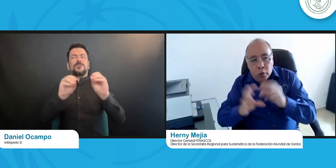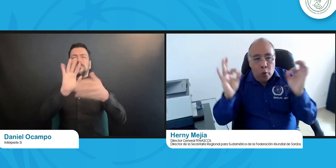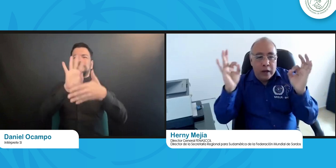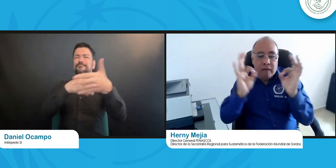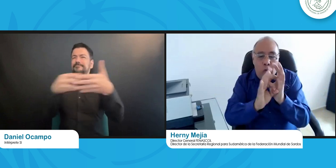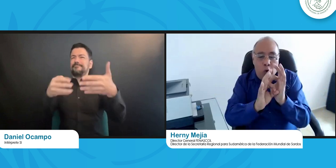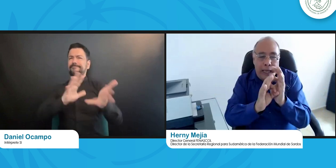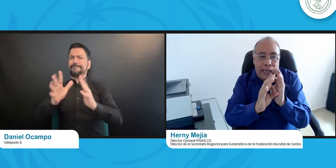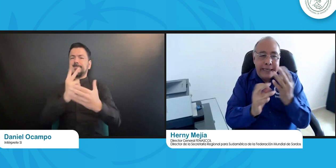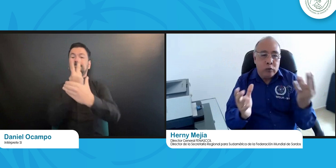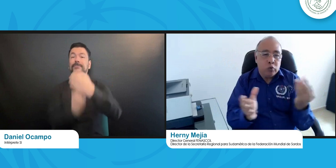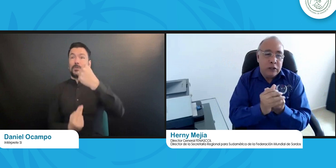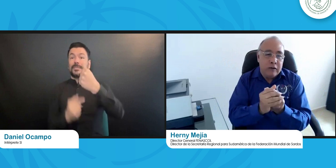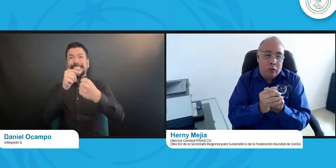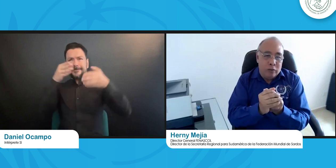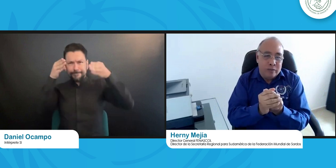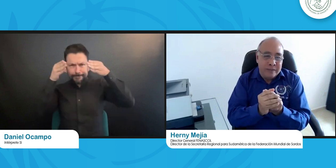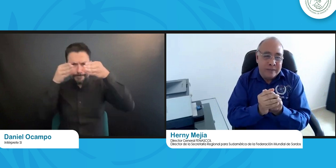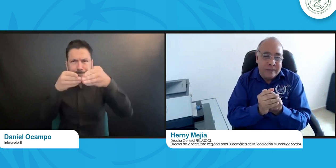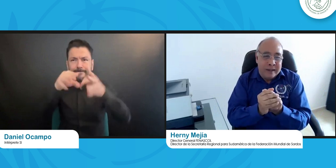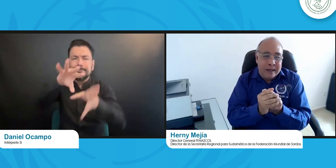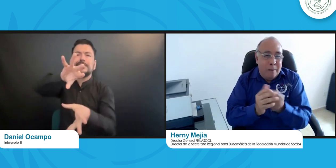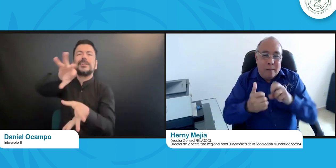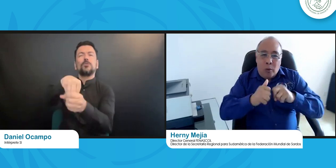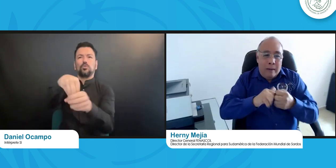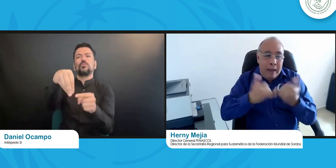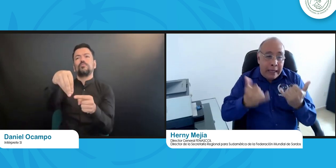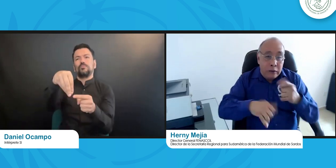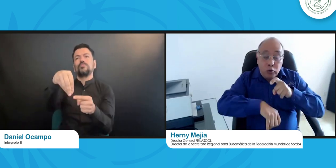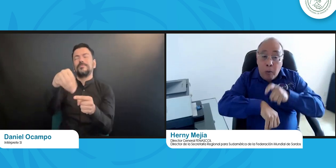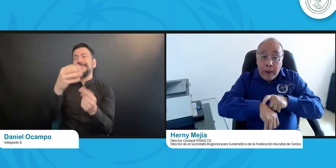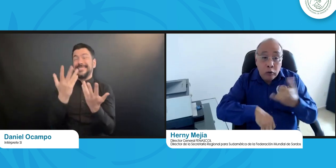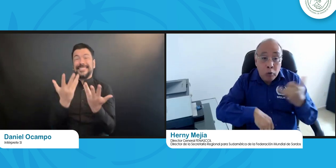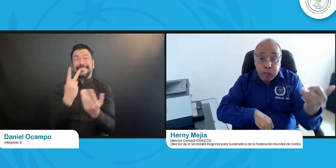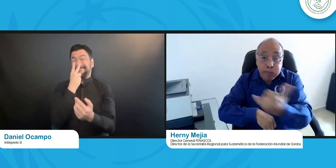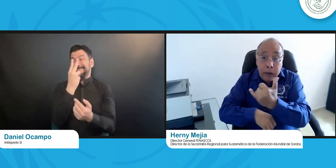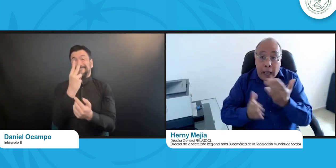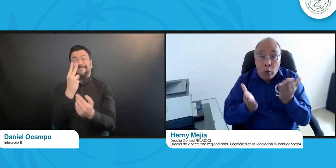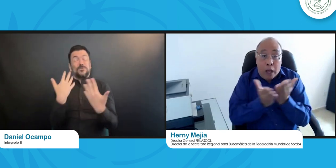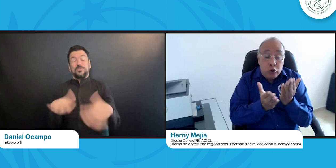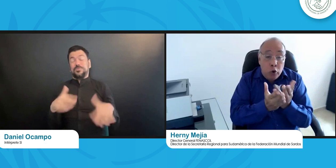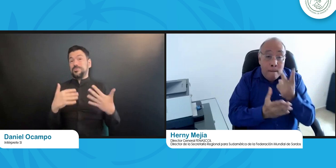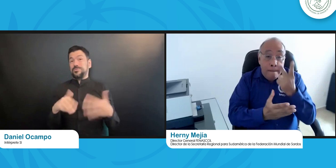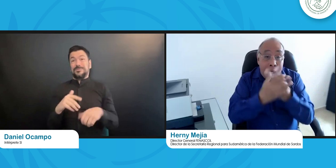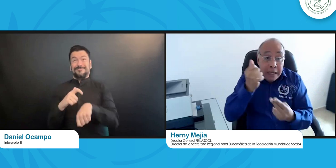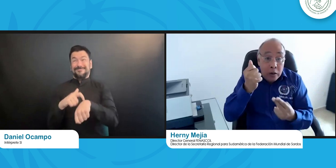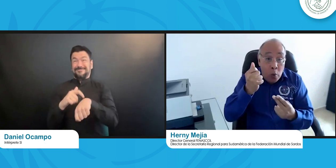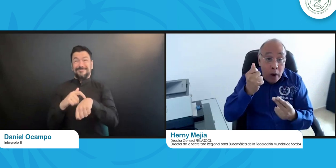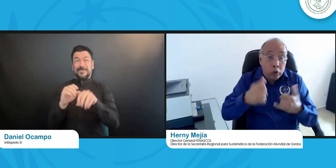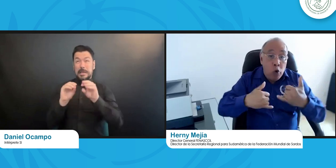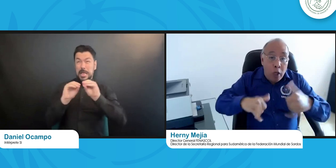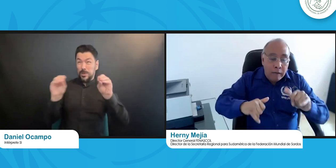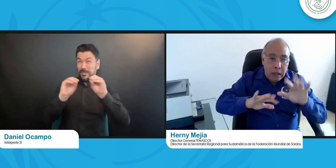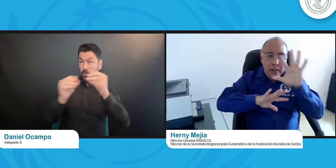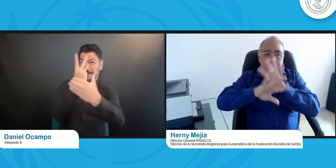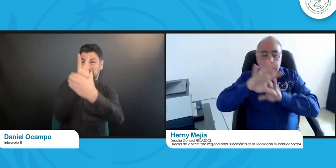una educación bilingüe dentro de un enfoque inclusivo. El problema que hay en estos momentos en la